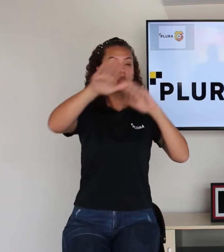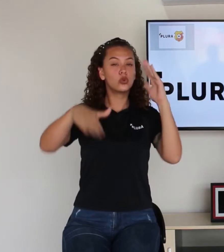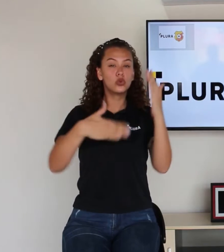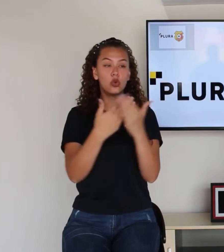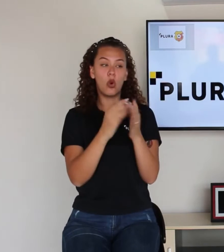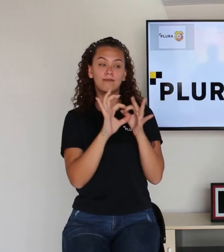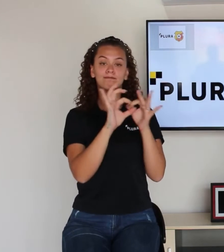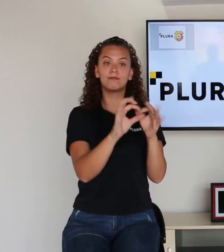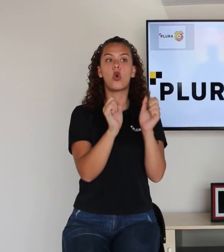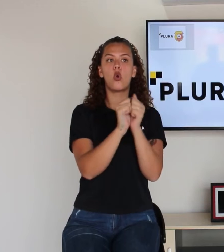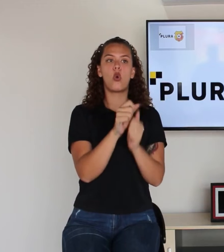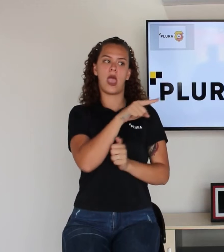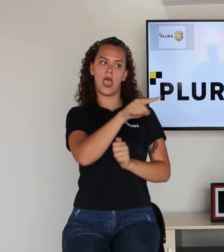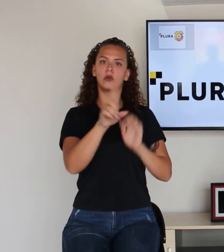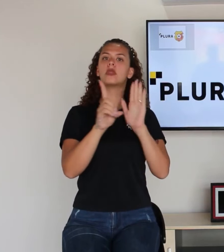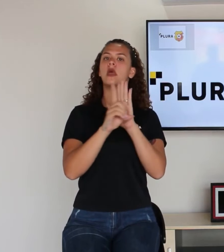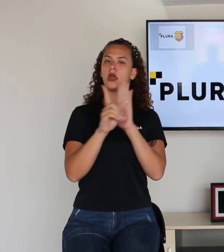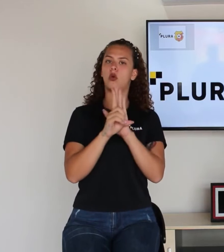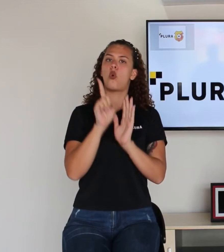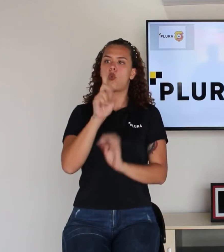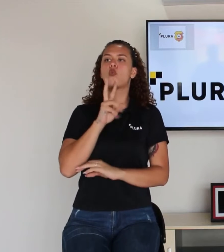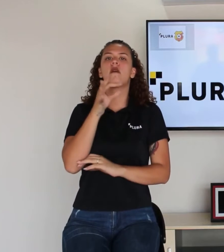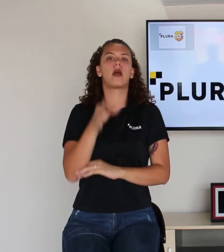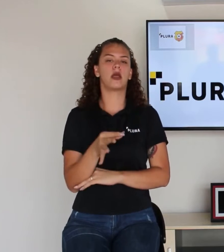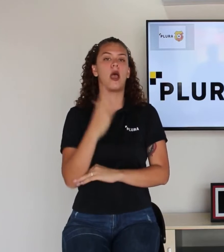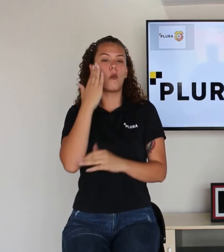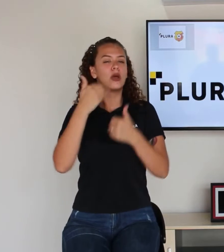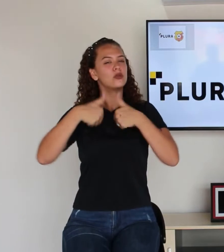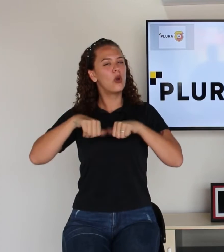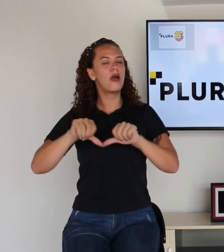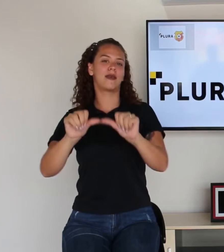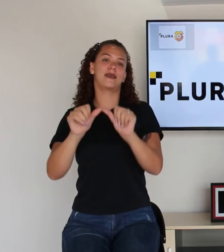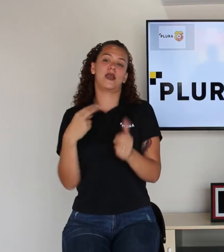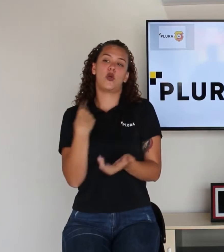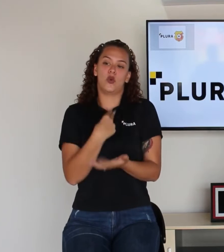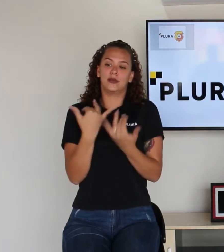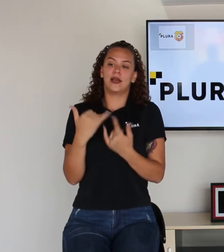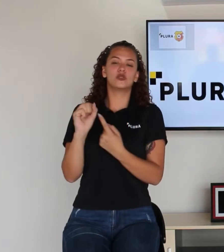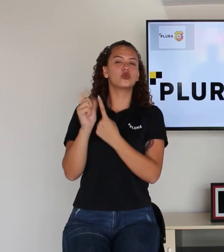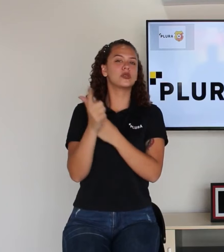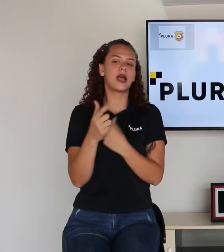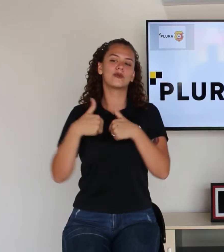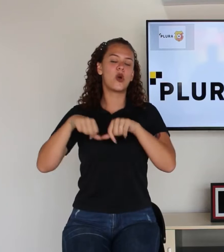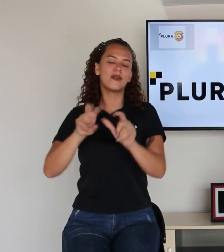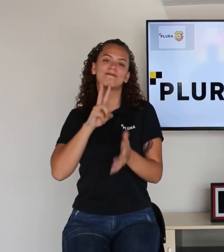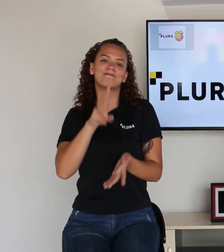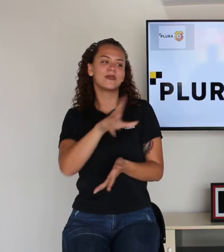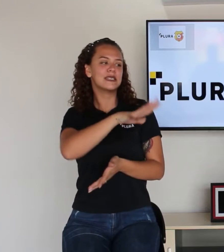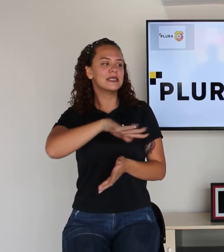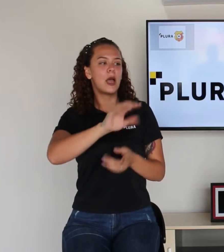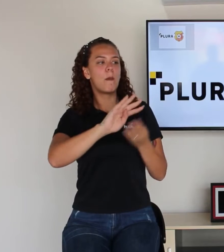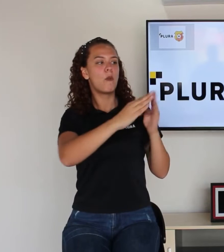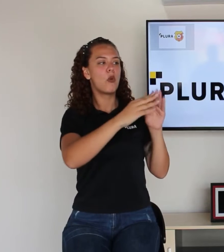todo lo que tenga que ver con que estos derechos pues sean una realidad, porque todavía en nuestra sociedad realmente todavía esta población topa